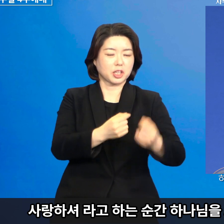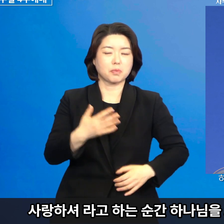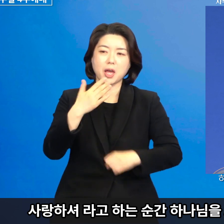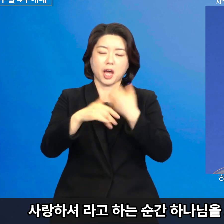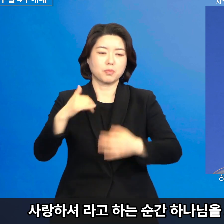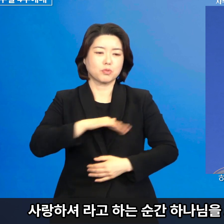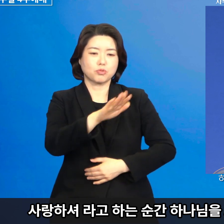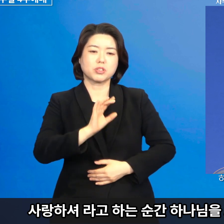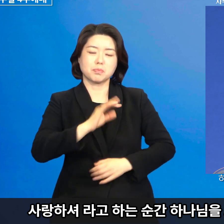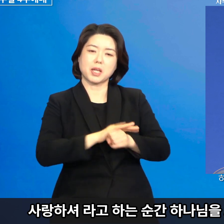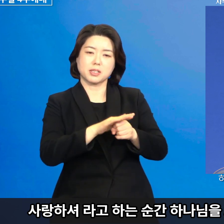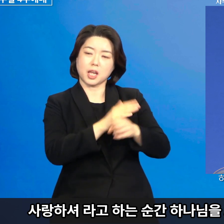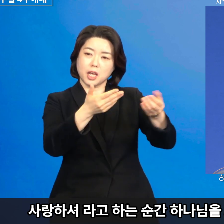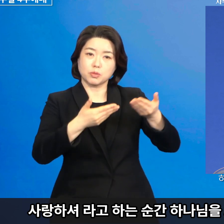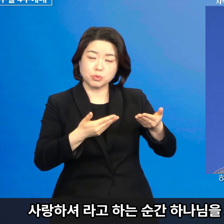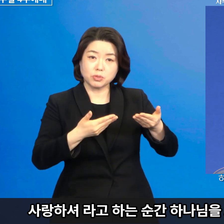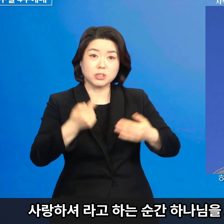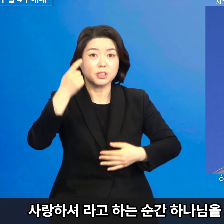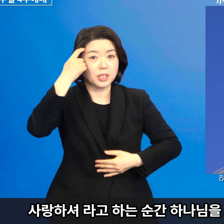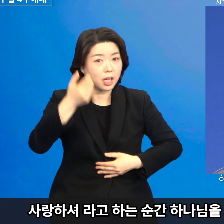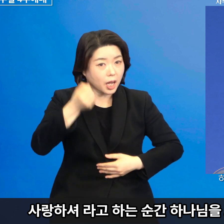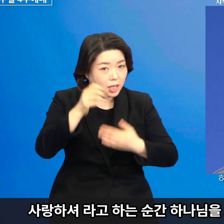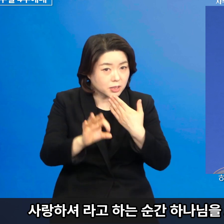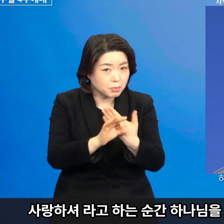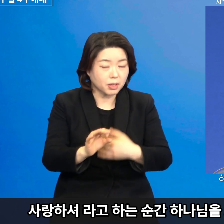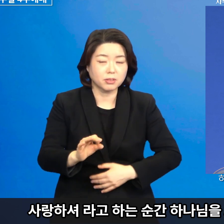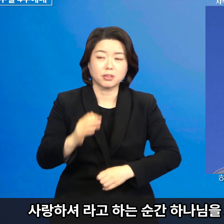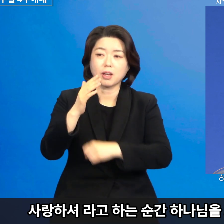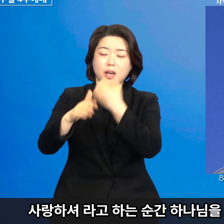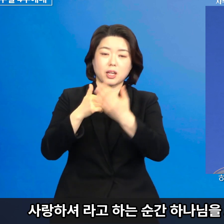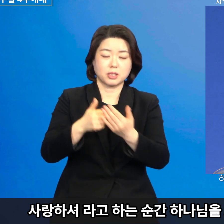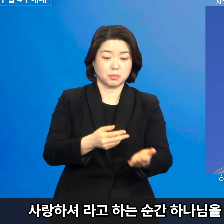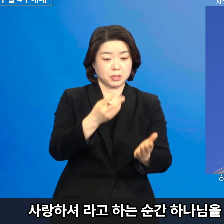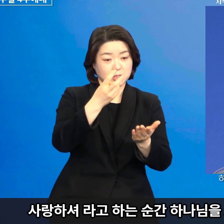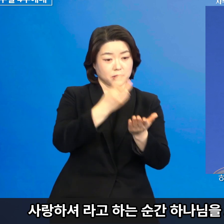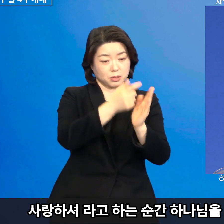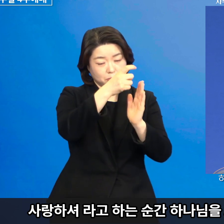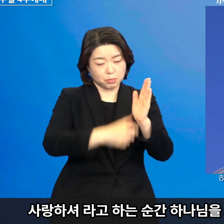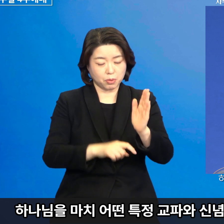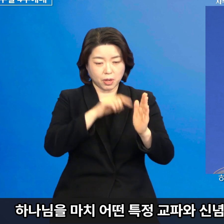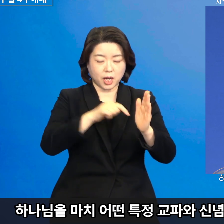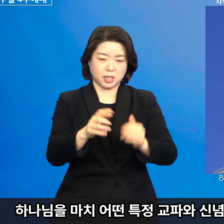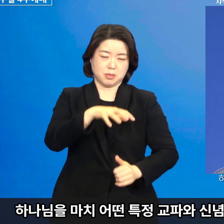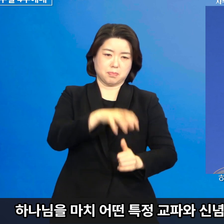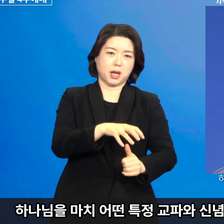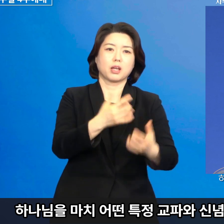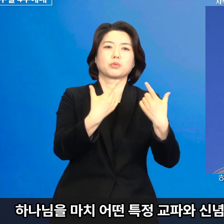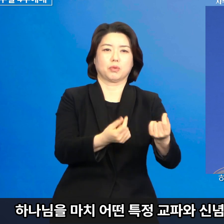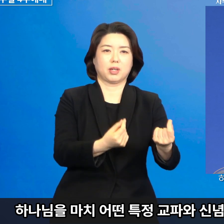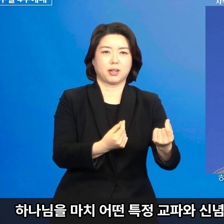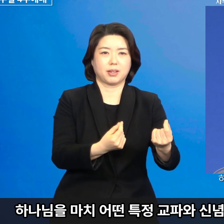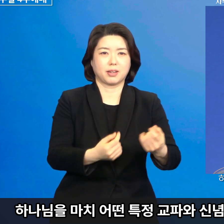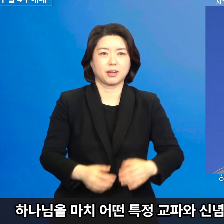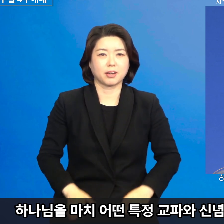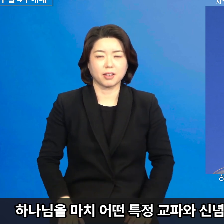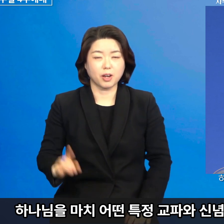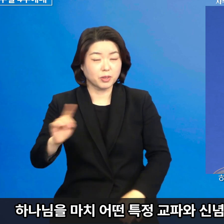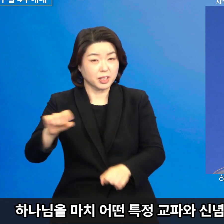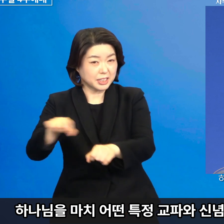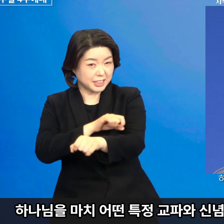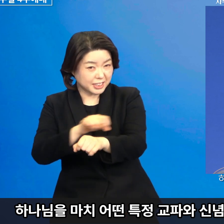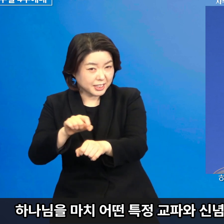교파만을 사랑하셔 라고 하는 순간 하나님을 그 교파 안에 가두게 되는 것이죠. 하나님을 마치 어떤